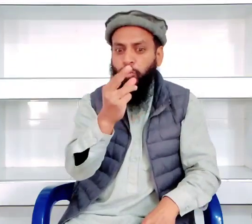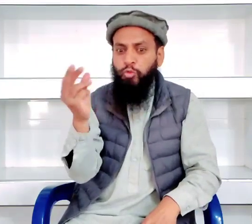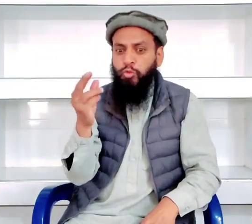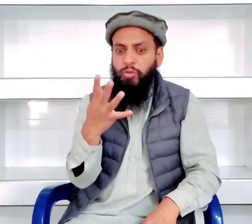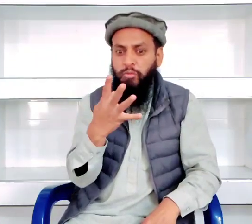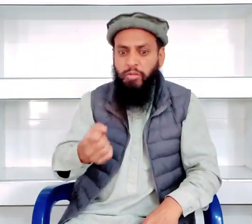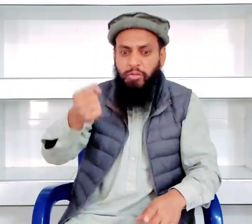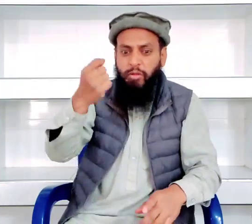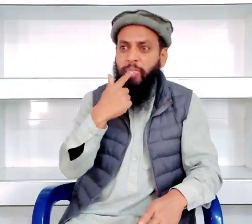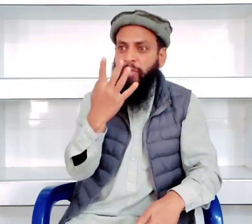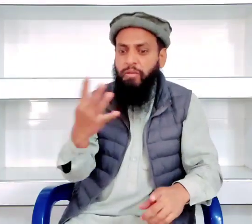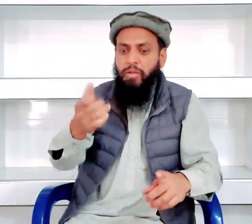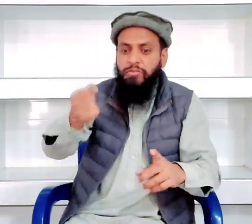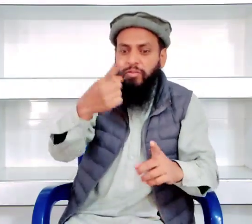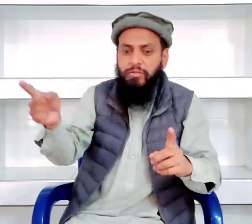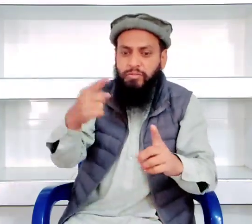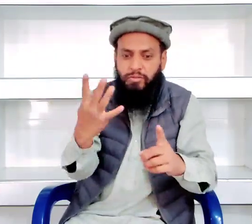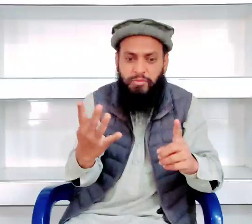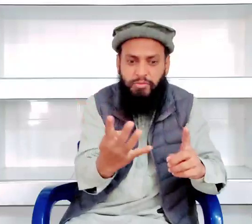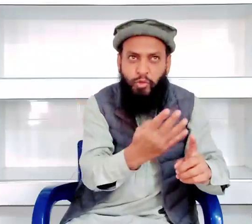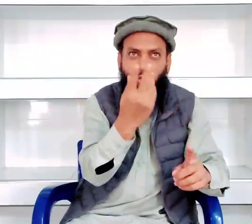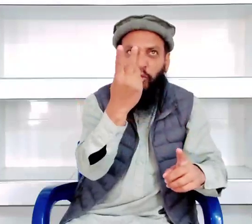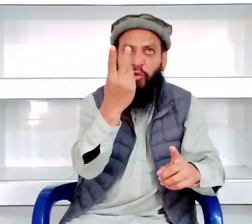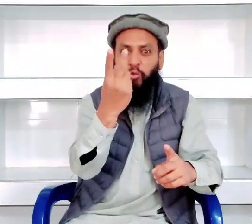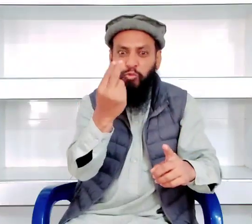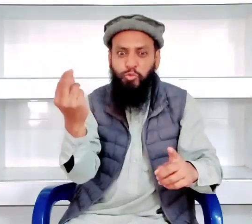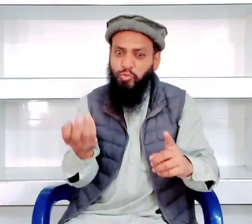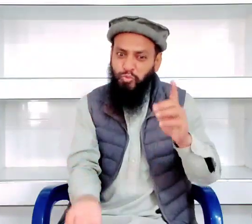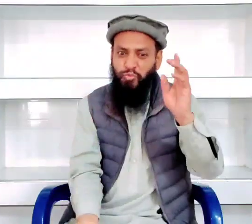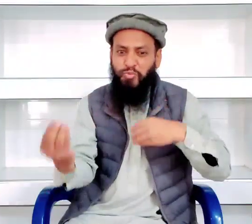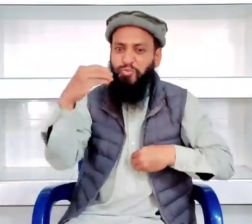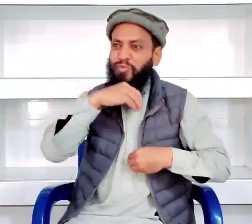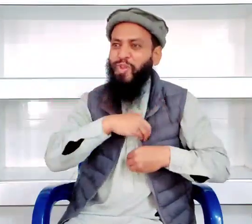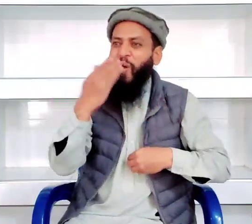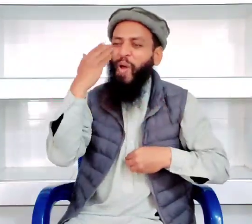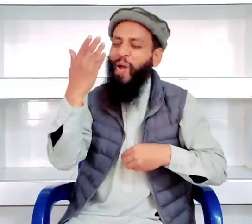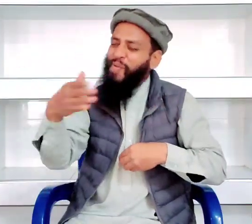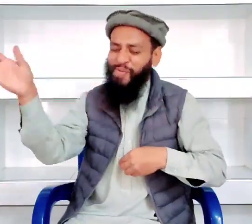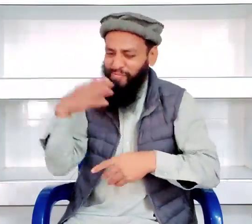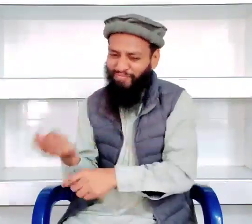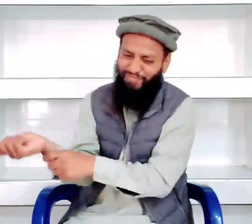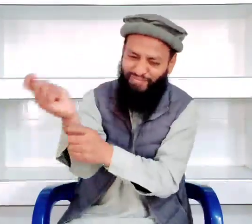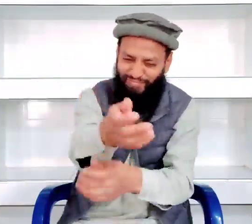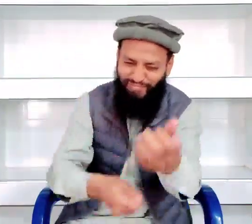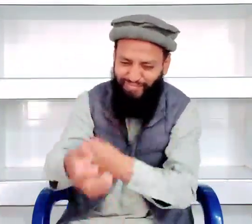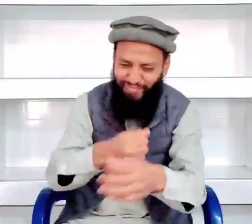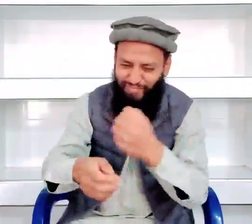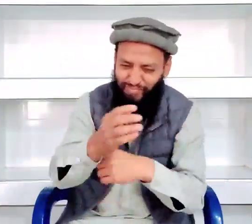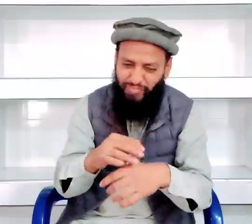پانی دے اندر ہوئے ہاں پانی تو باہر ہوئے اونوں وزن کر کے سیل کرنا بالکل جائز اور درست ہے لیکن پانی دے اندر ہی